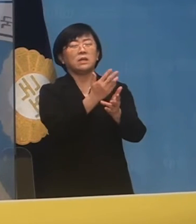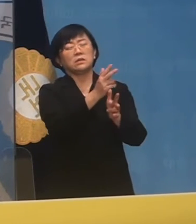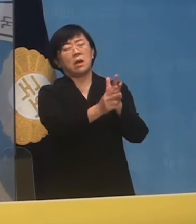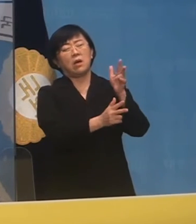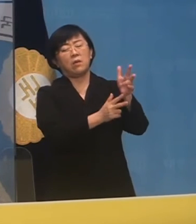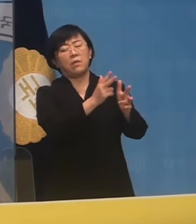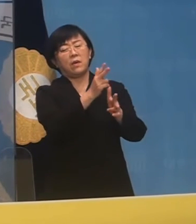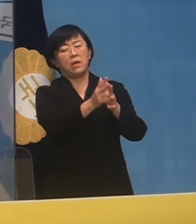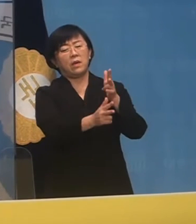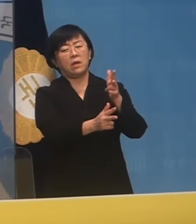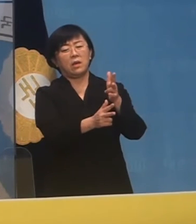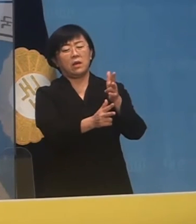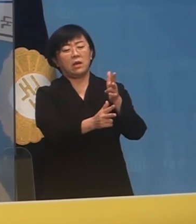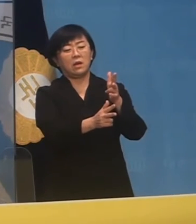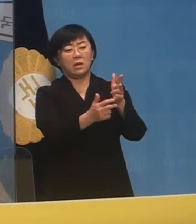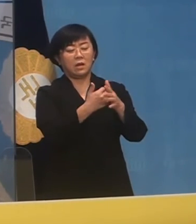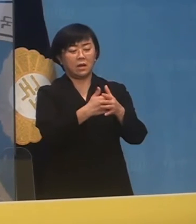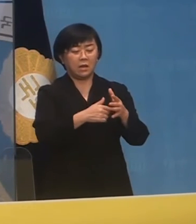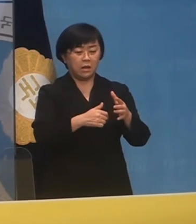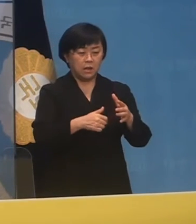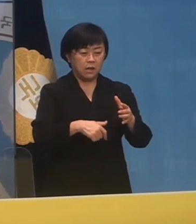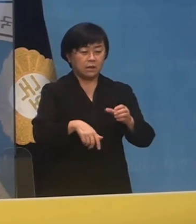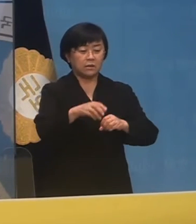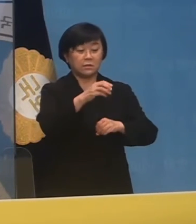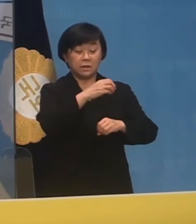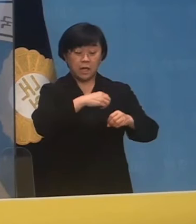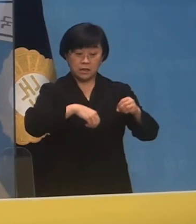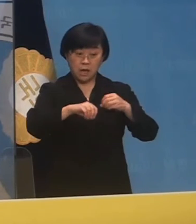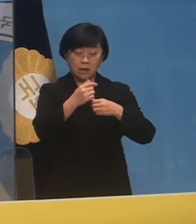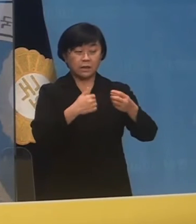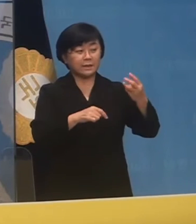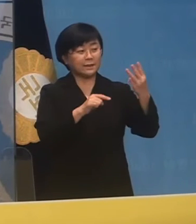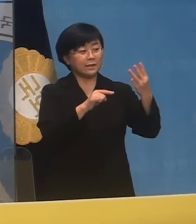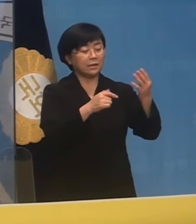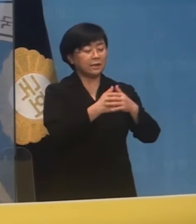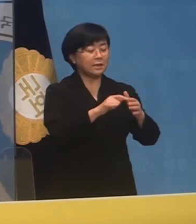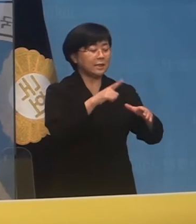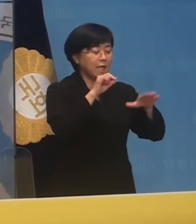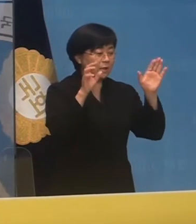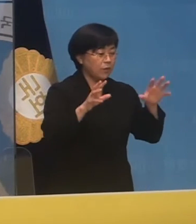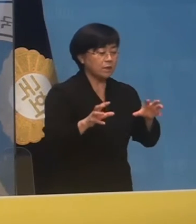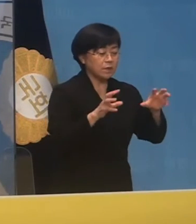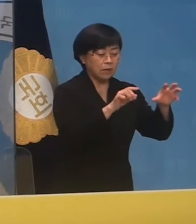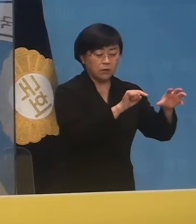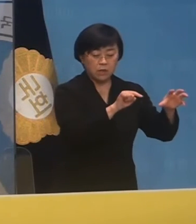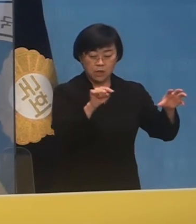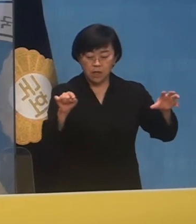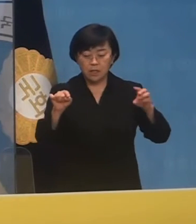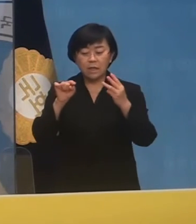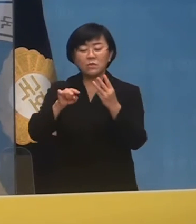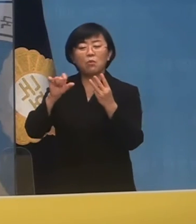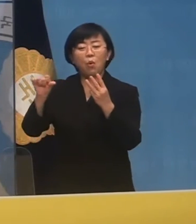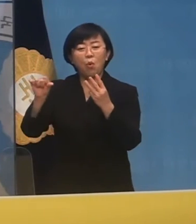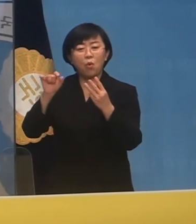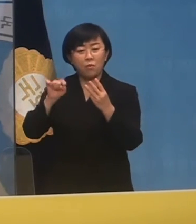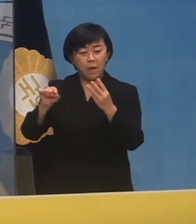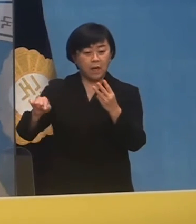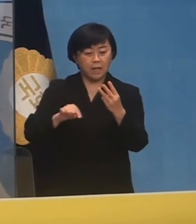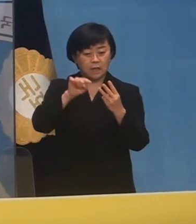사업의 대체 서식지와 불과 3.5 내지 9km 범위 내에 추진되고